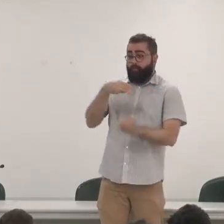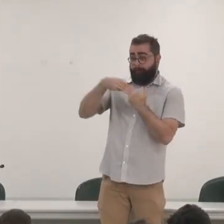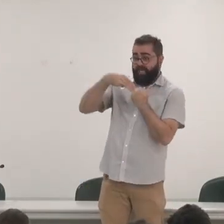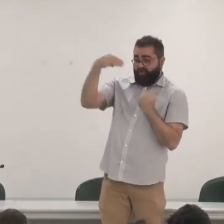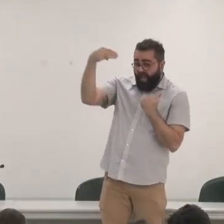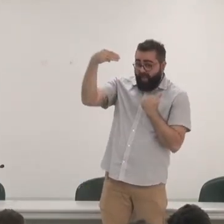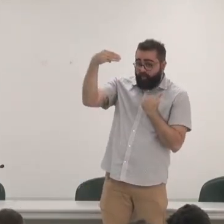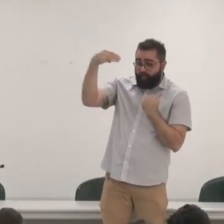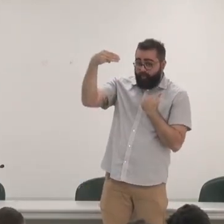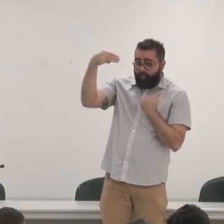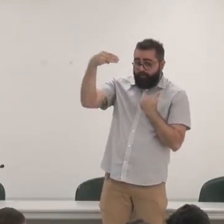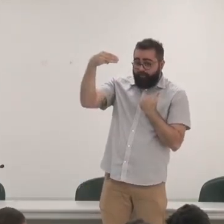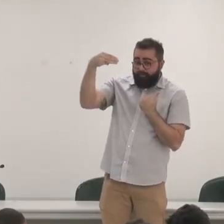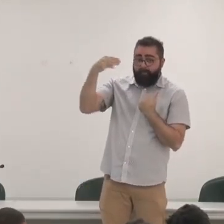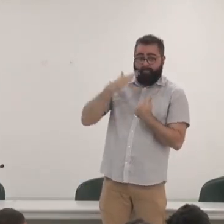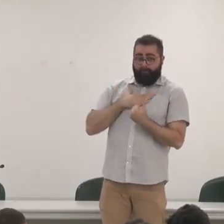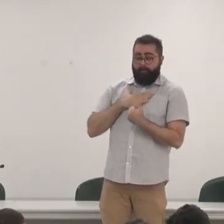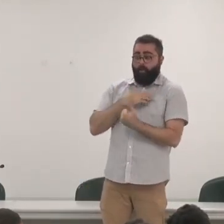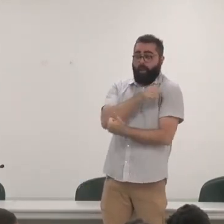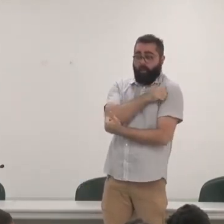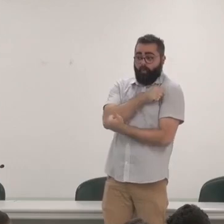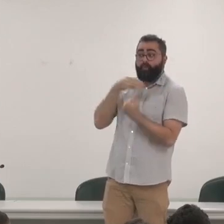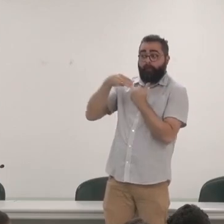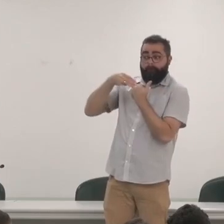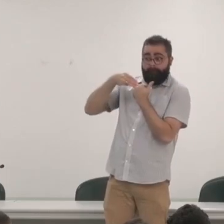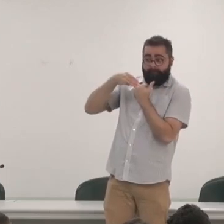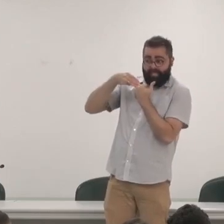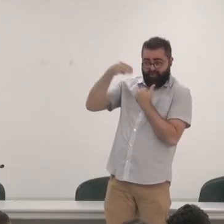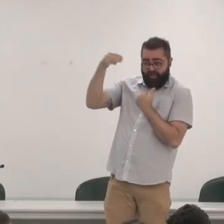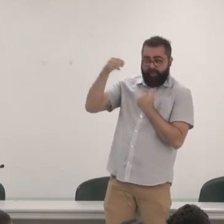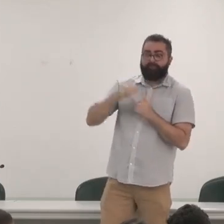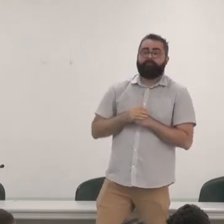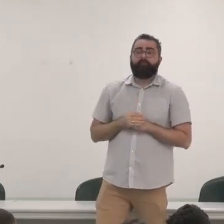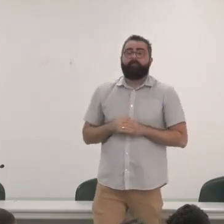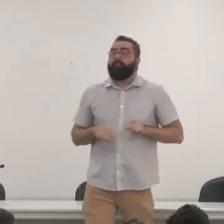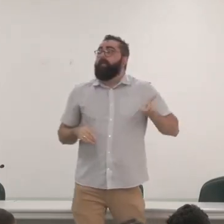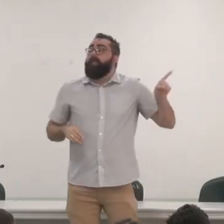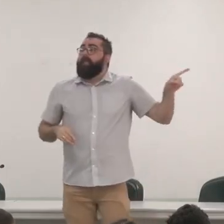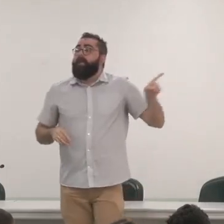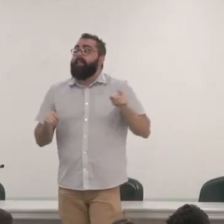outra parte dos resultados, né, no meu aluno de mestrado,